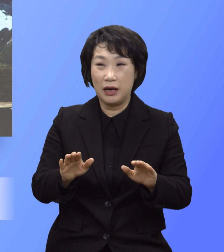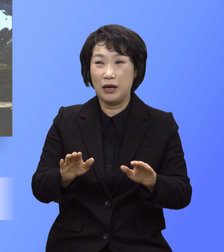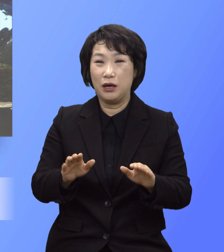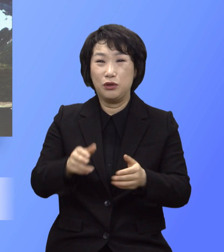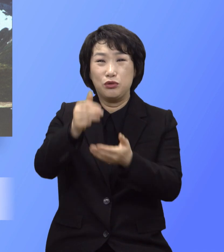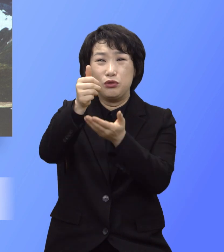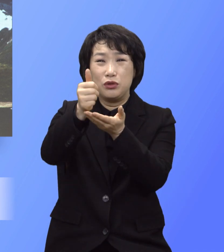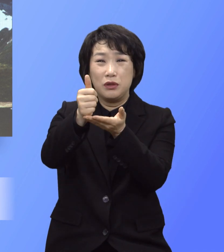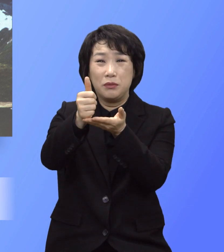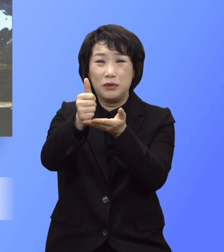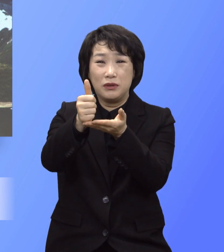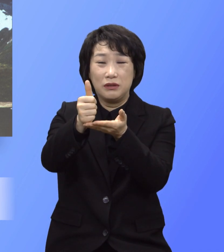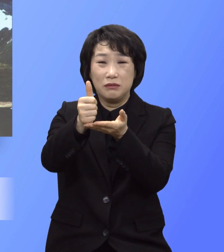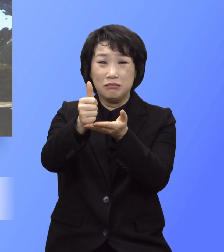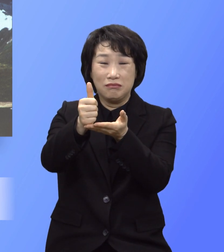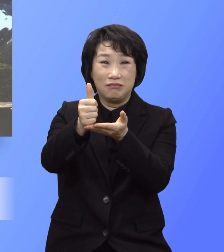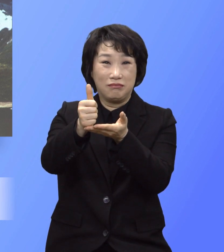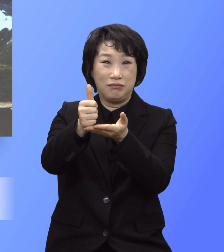이